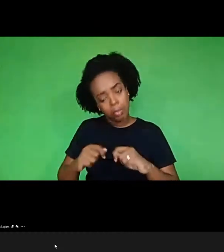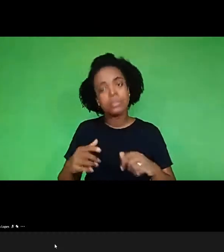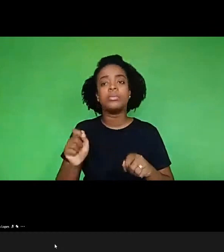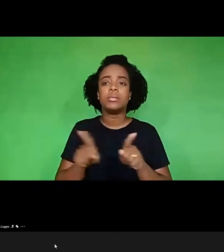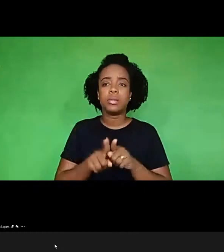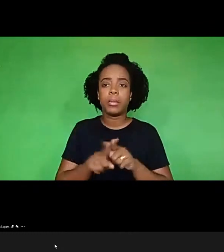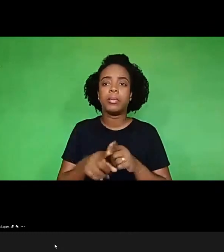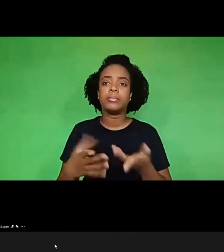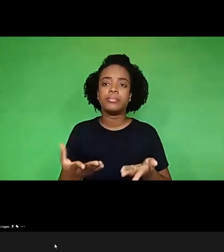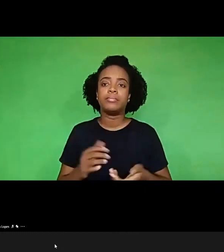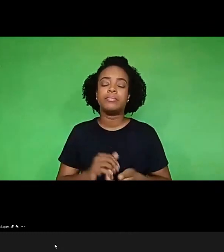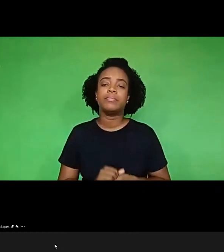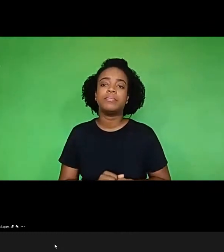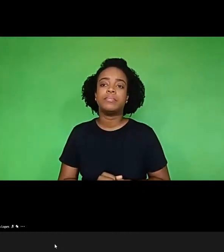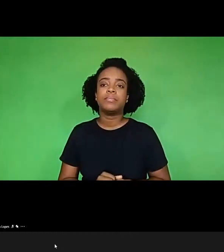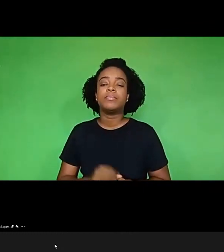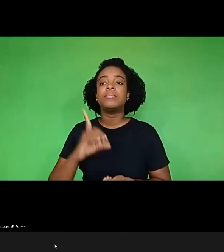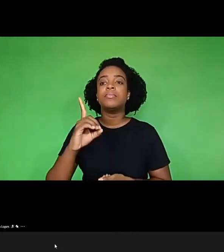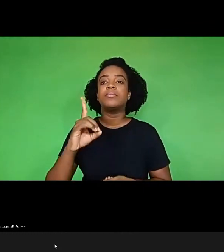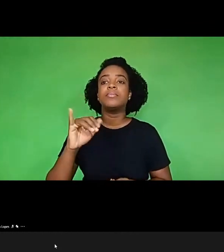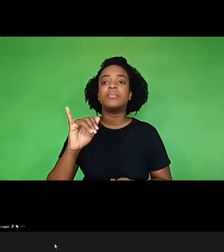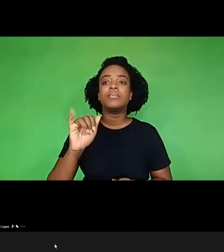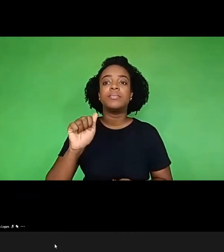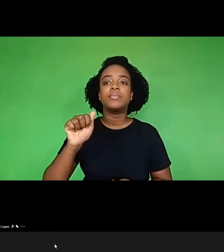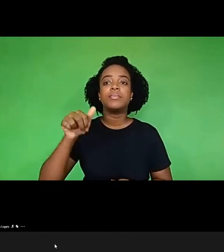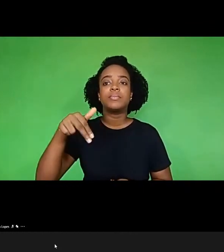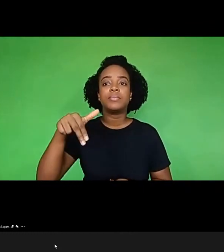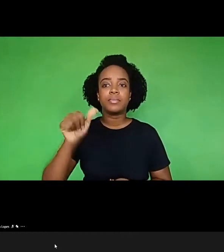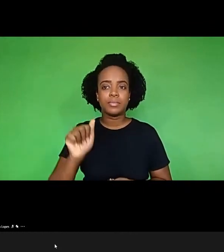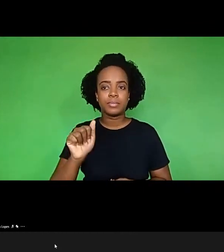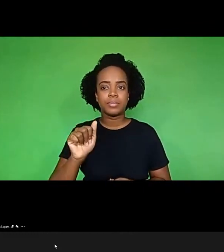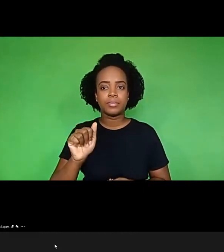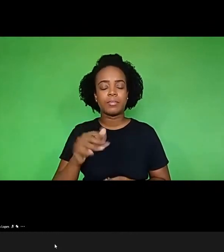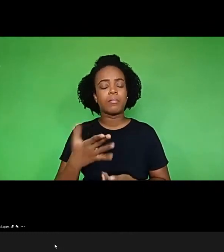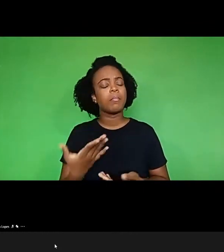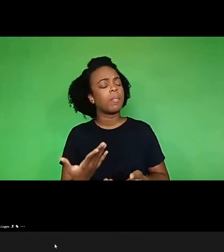Diana pergunta, bom dia, quando posso concluir o estágio? Estou